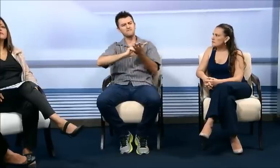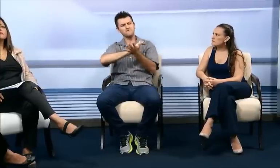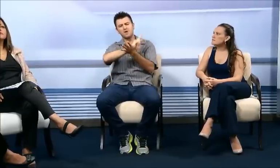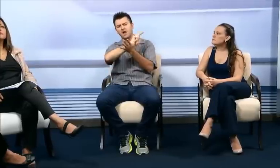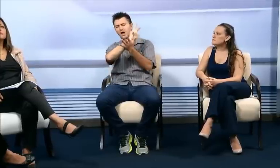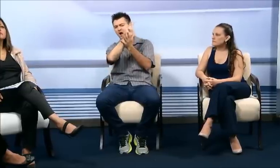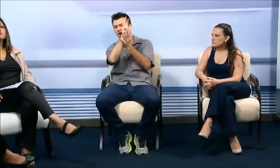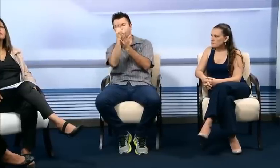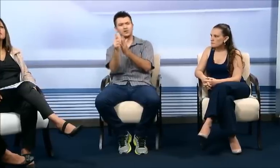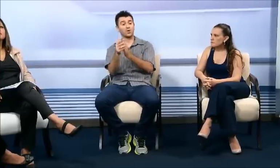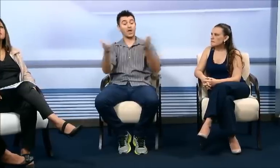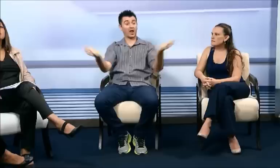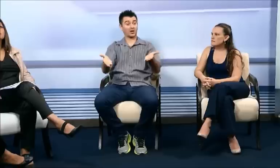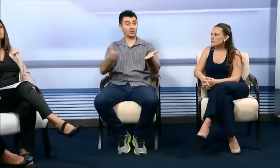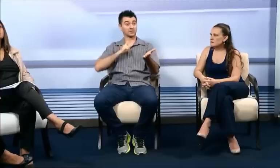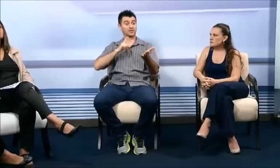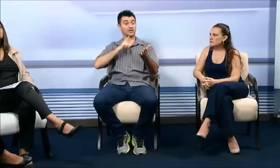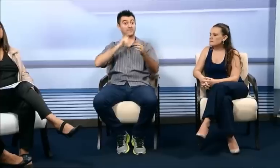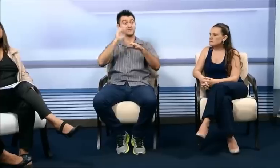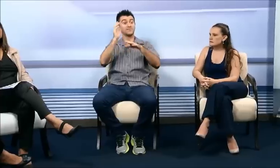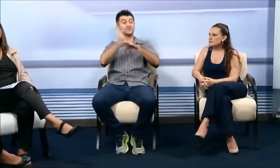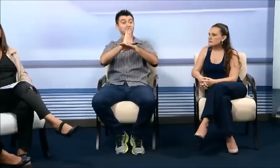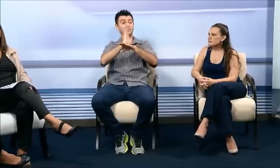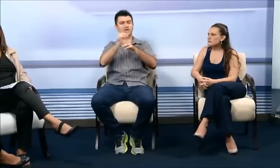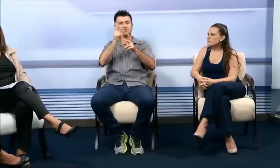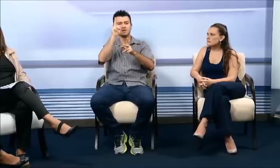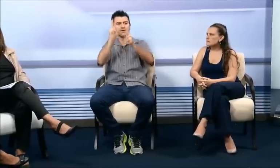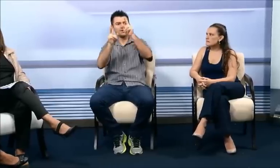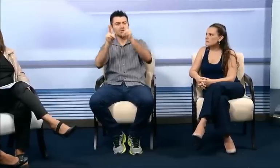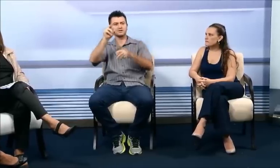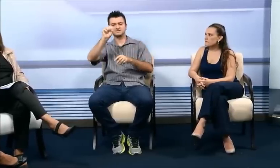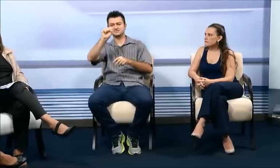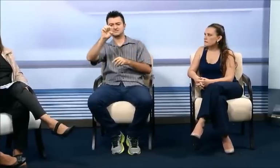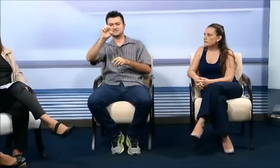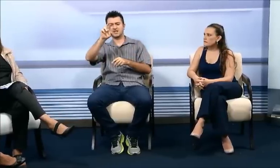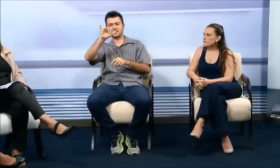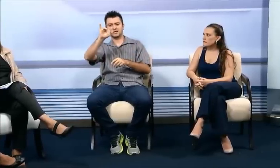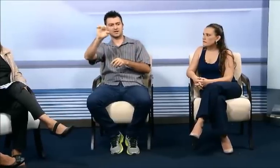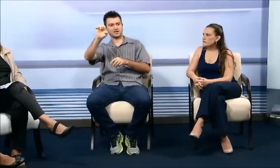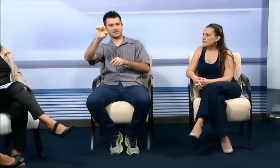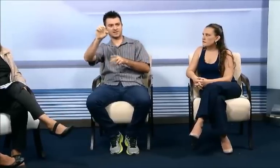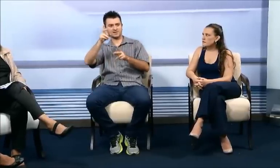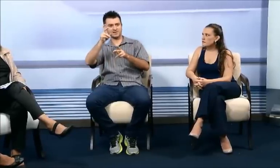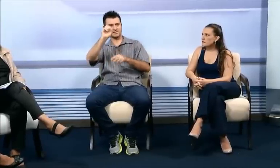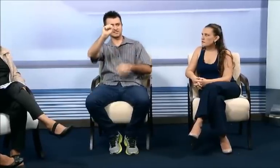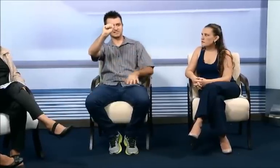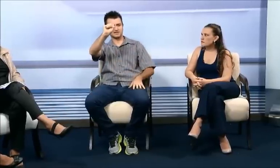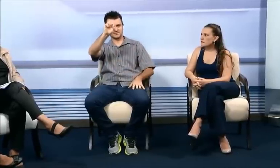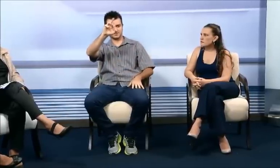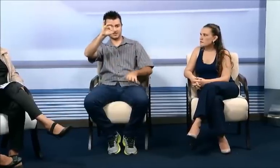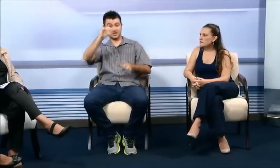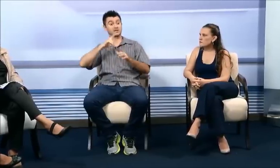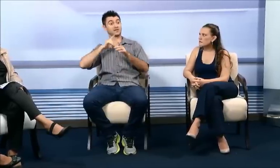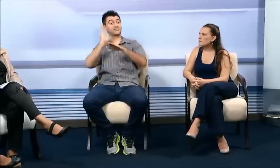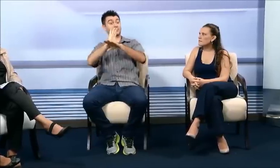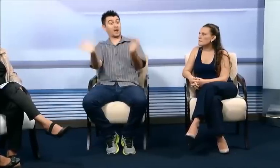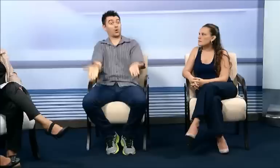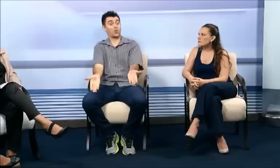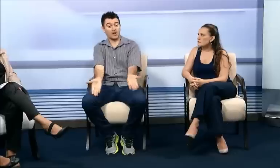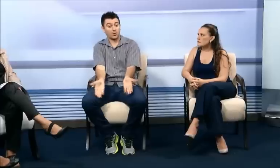de língua de sinais. Então tem diversas formas de acessibilidade lá nos Estados Unidos que é só uma questão de respeito. Tem as